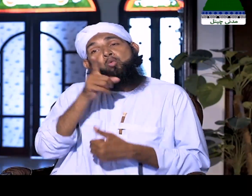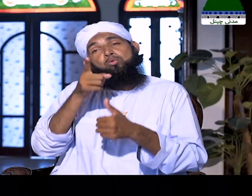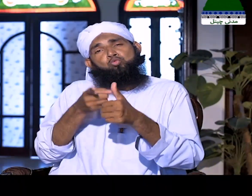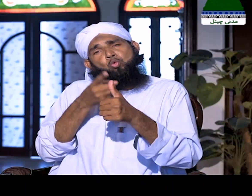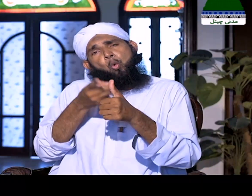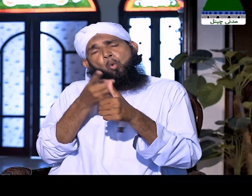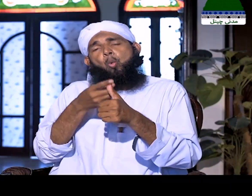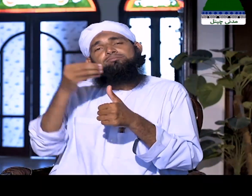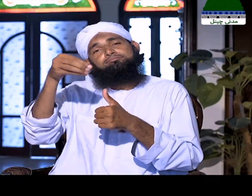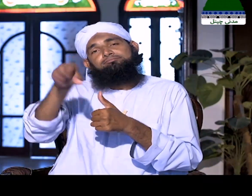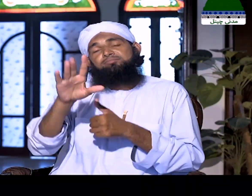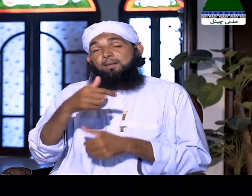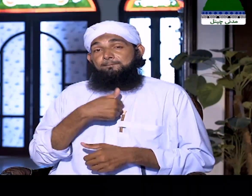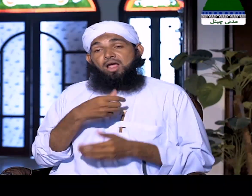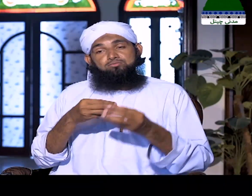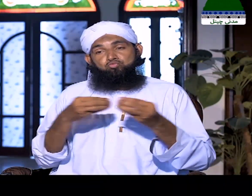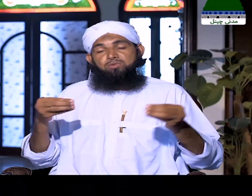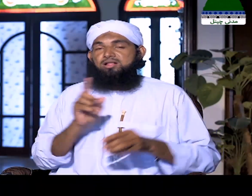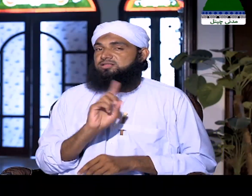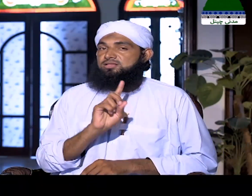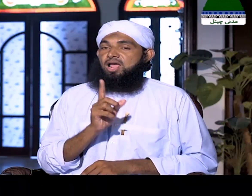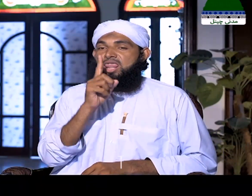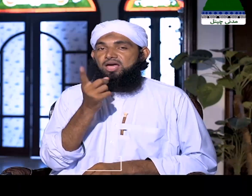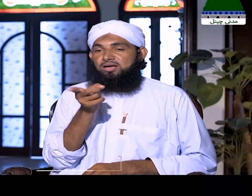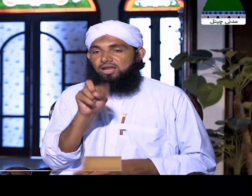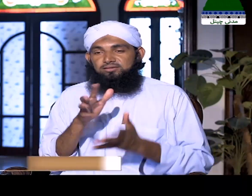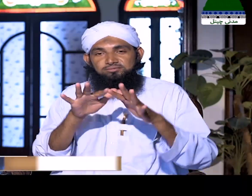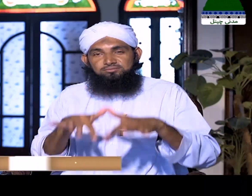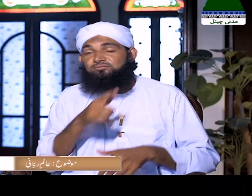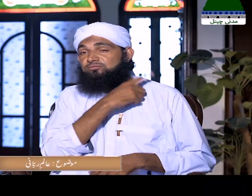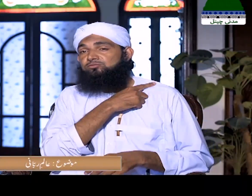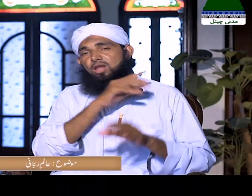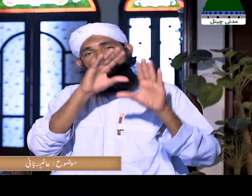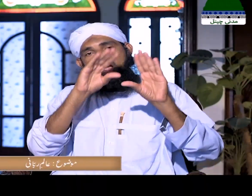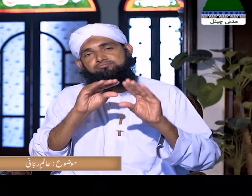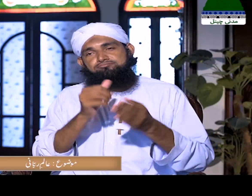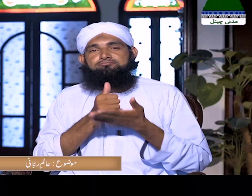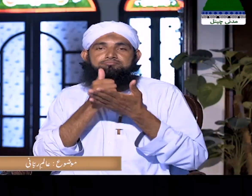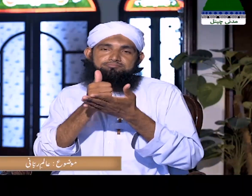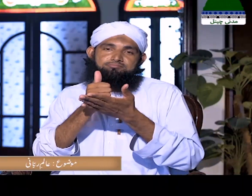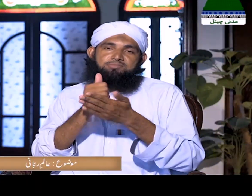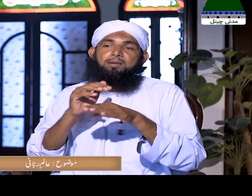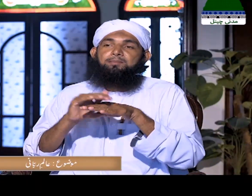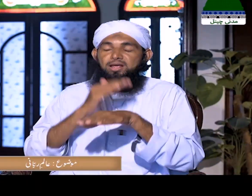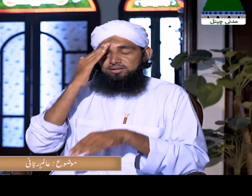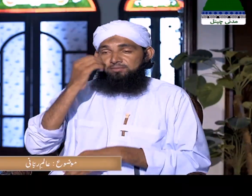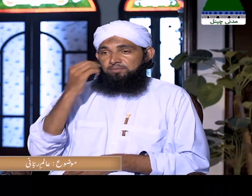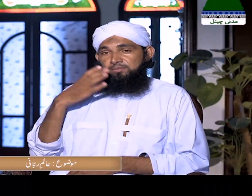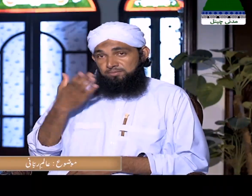یہ مال و دولت مجھ سے دور لے جا، اللہ پاک بروز قیامت تیرے وزن کو ہلکا فرمائے۔ پیارے اسلامی بھائیوں